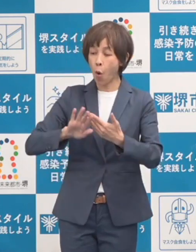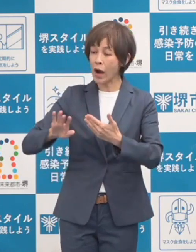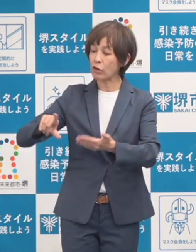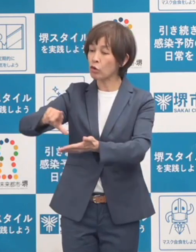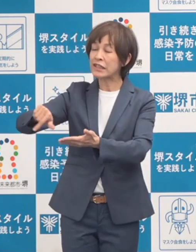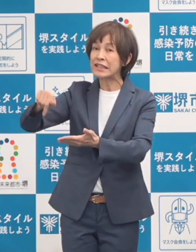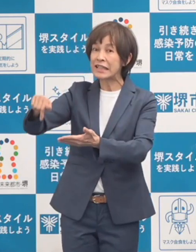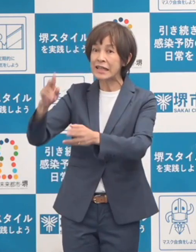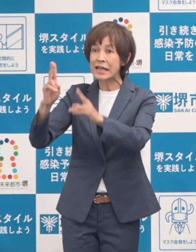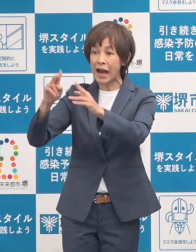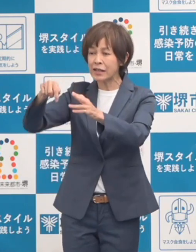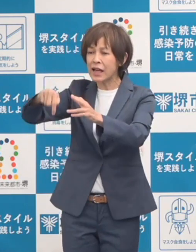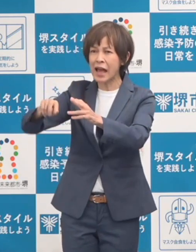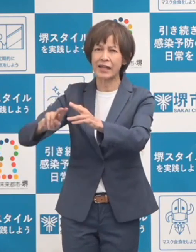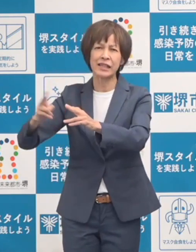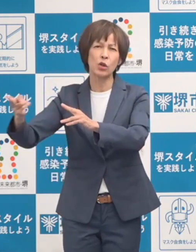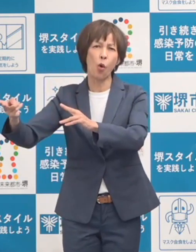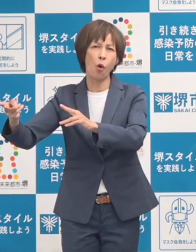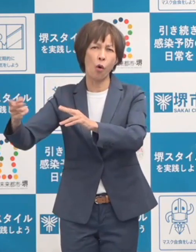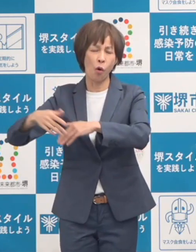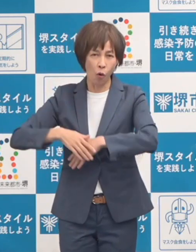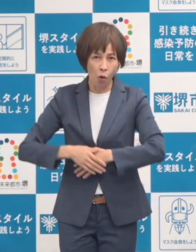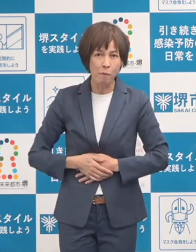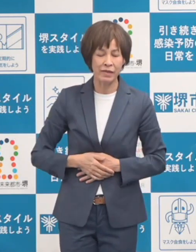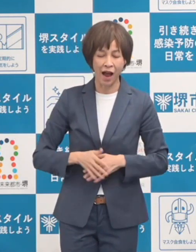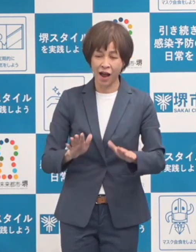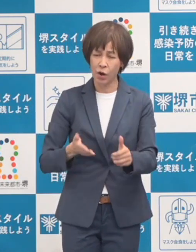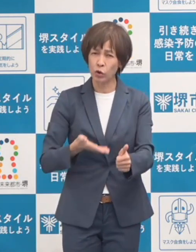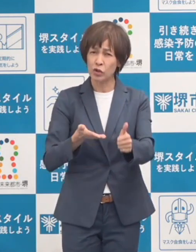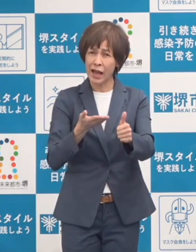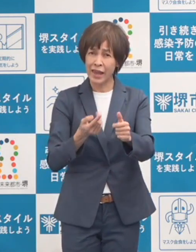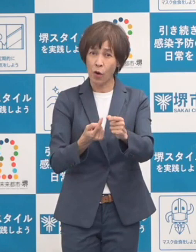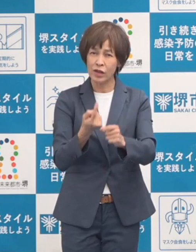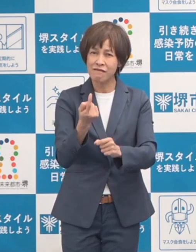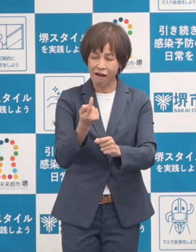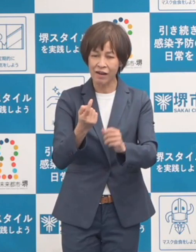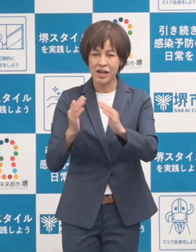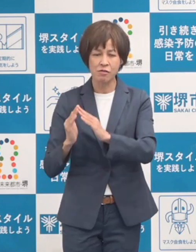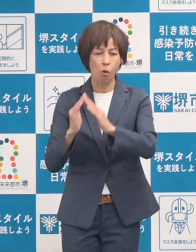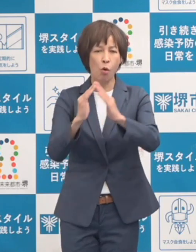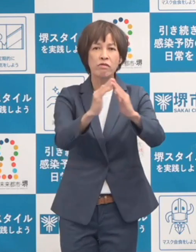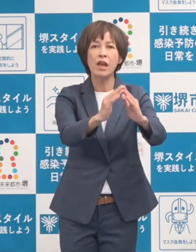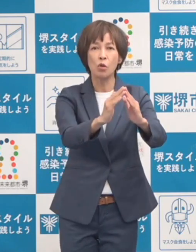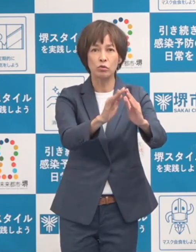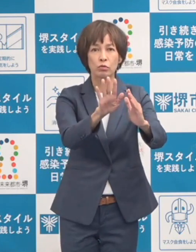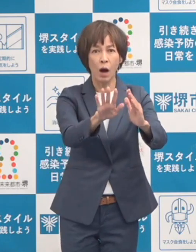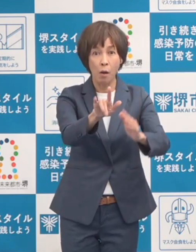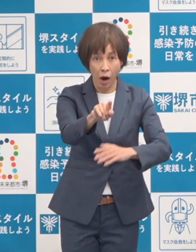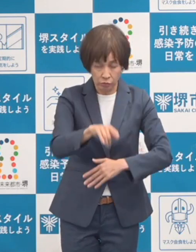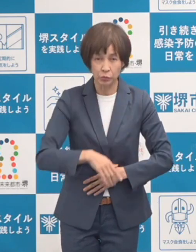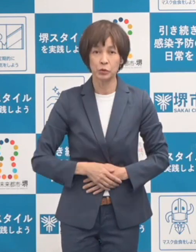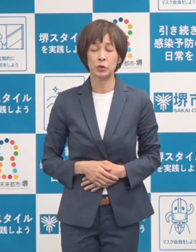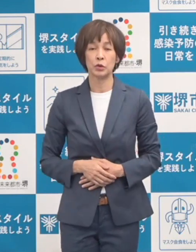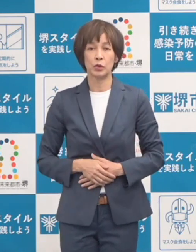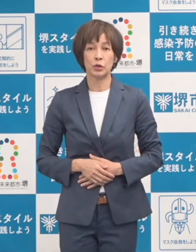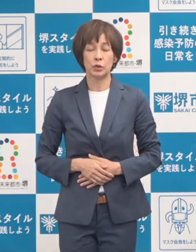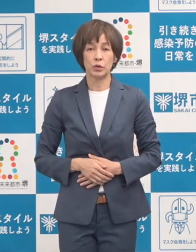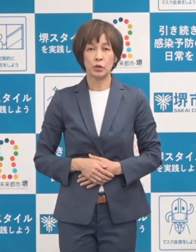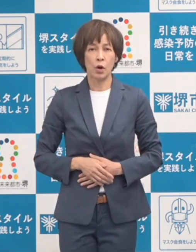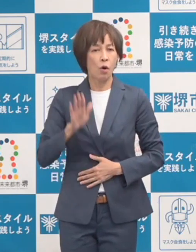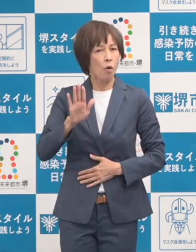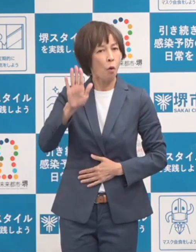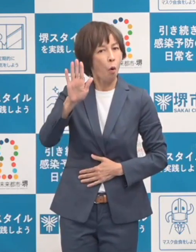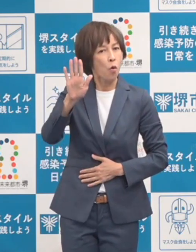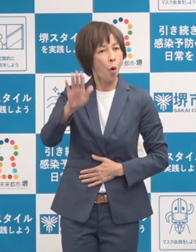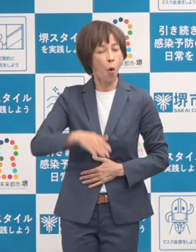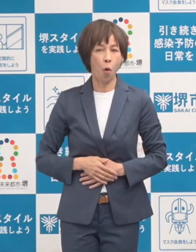会社内で移動してしまったりだとか、あとは子育てを機に転居してしまうということもあると思うんですね。今後この定住